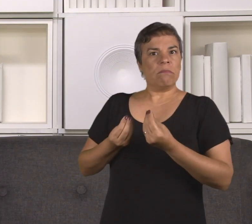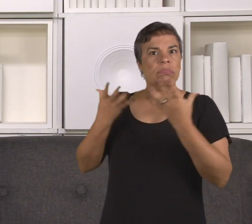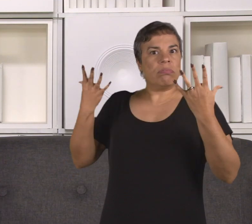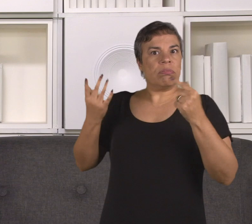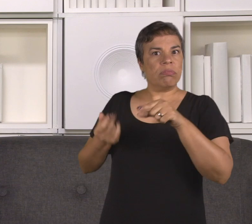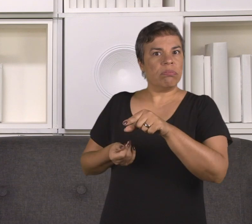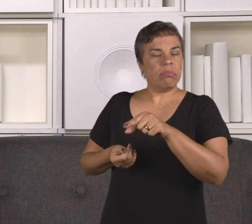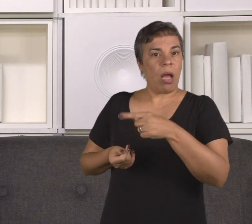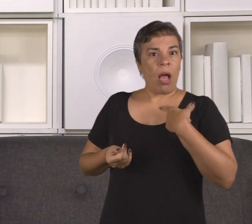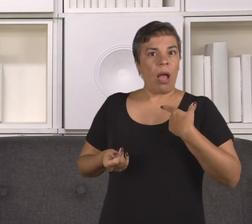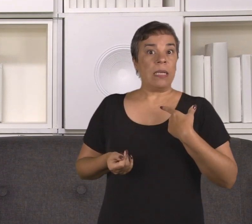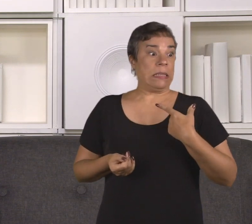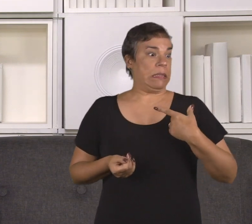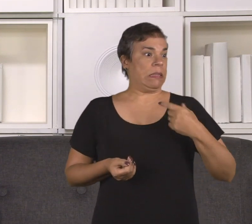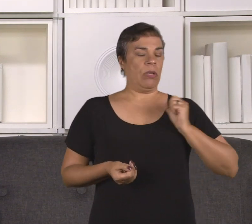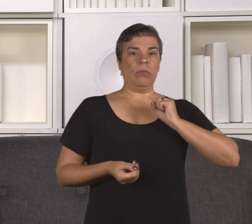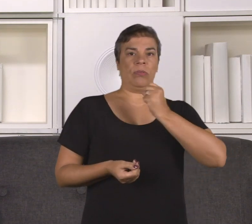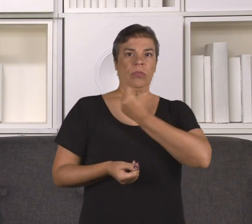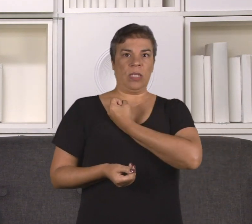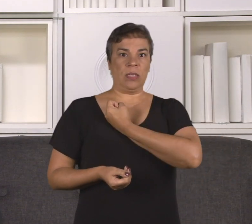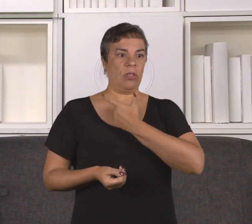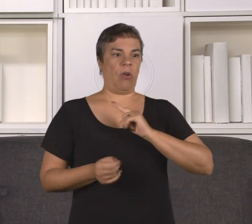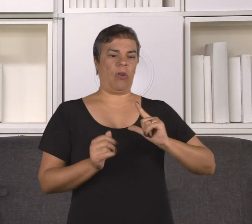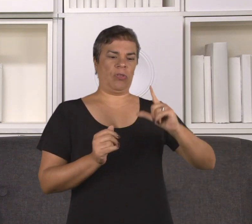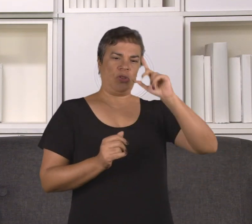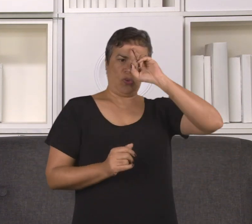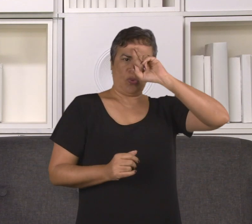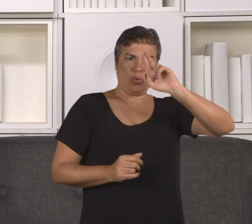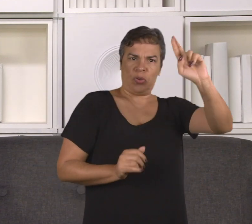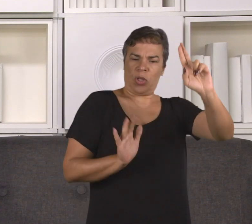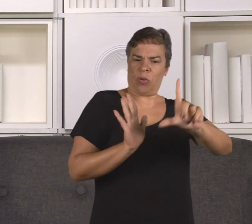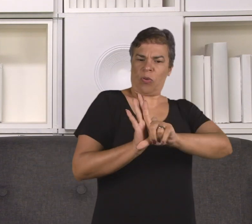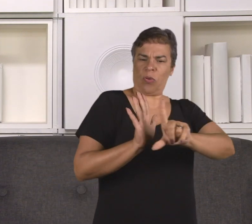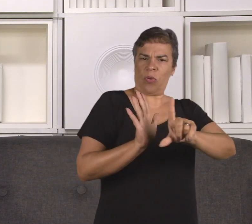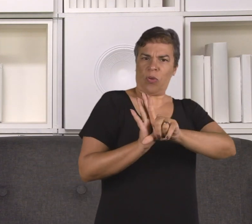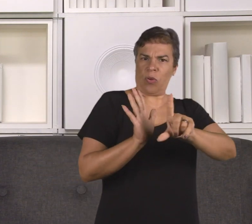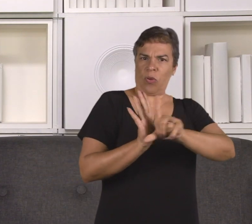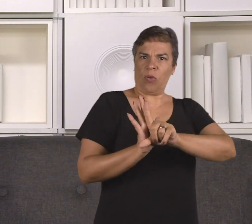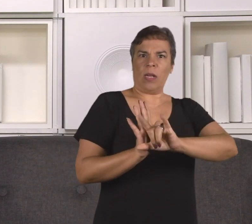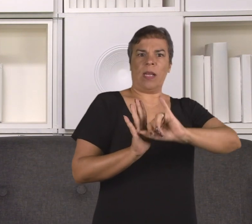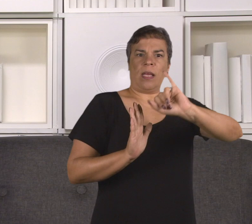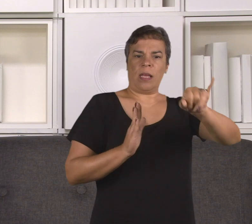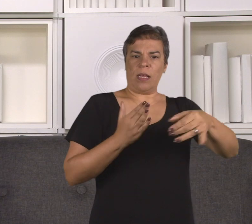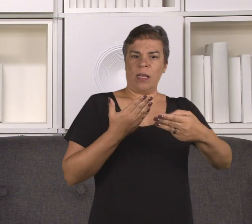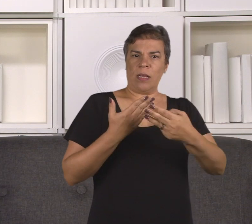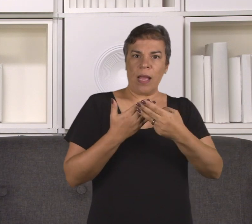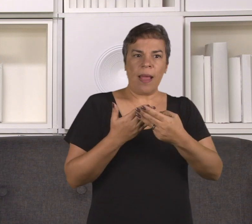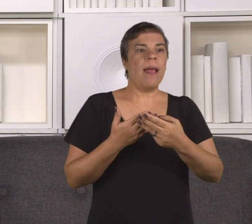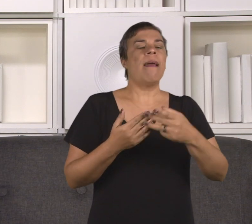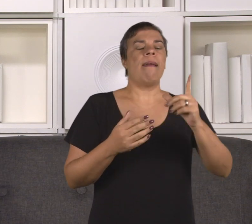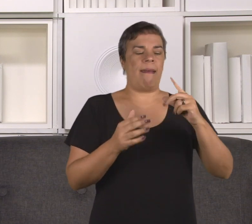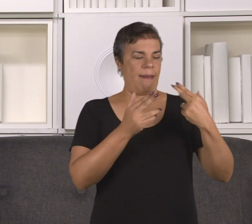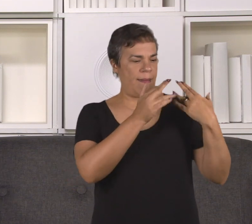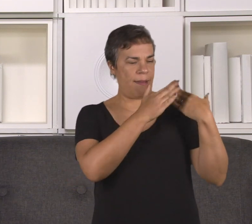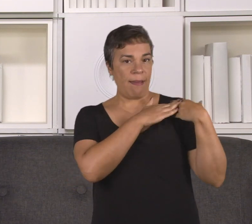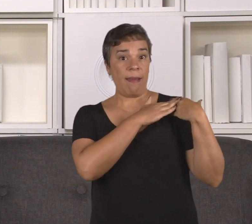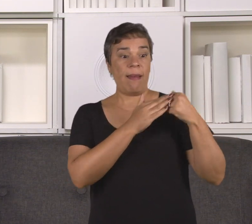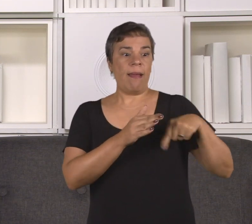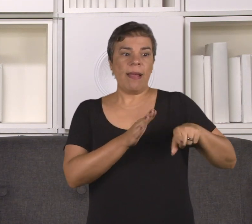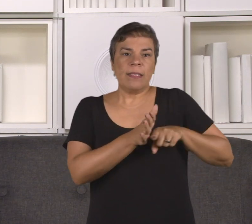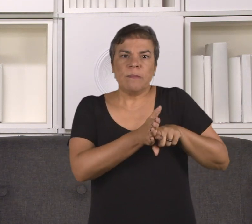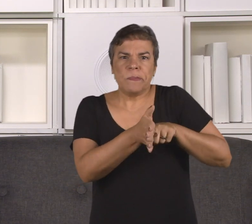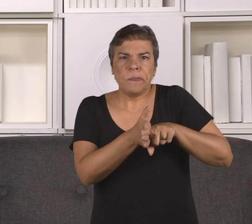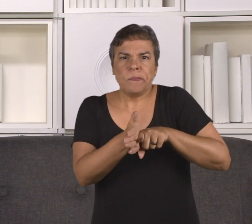sacerdotes, dos doutores da lei, do Sinédrio, que era o tribunal religioso judaico, investigar aquele